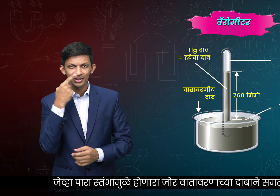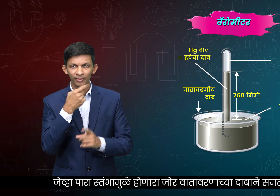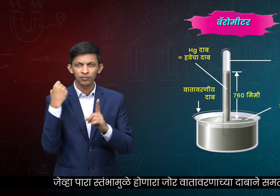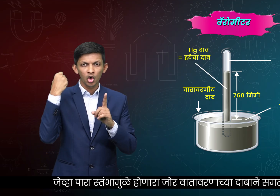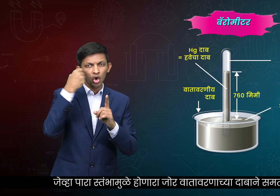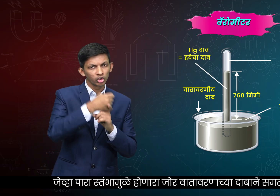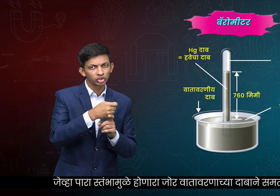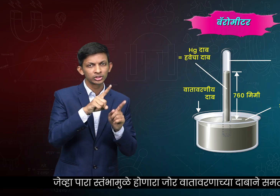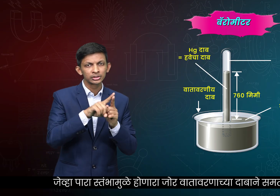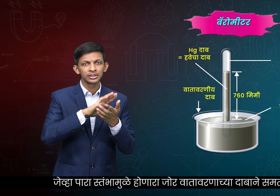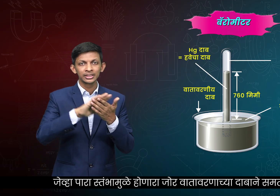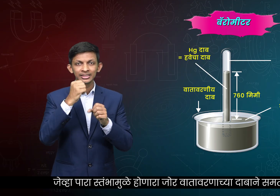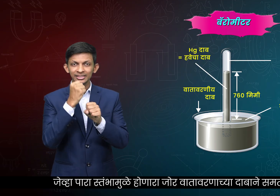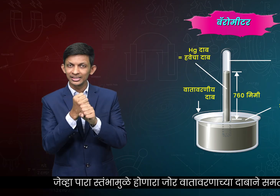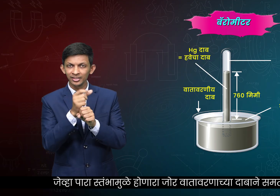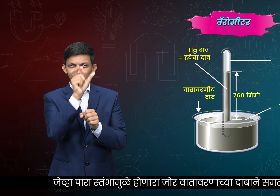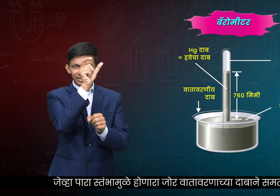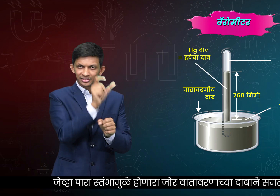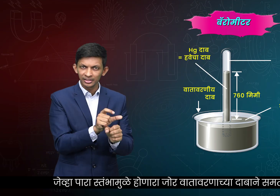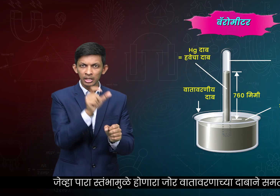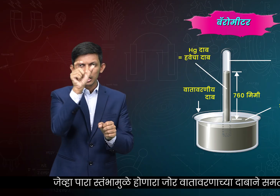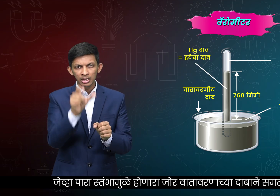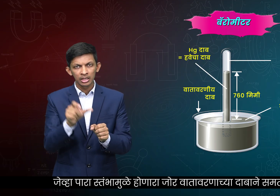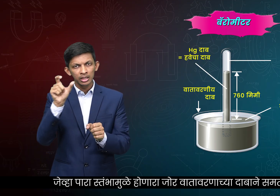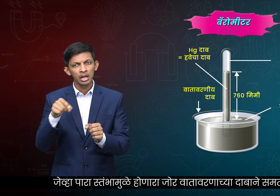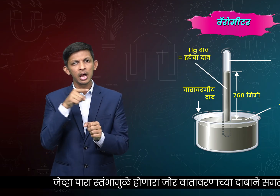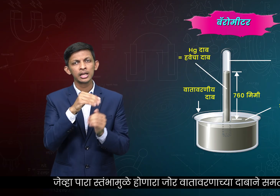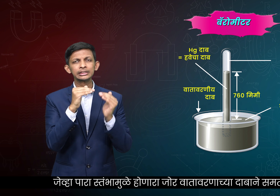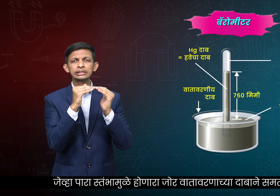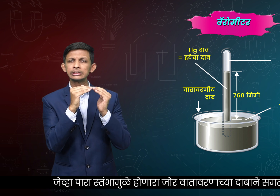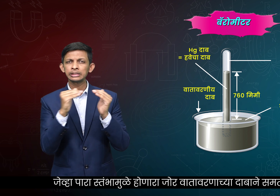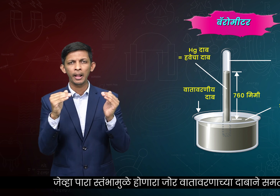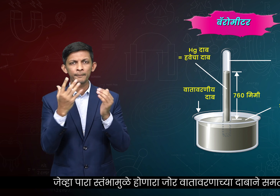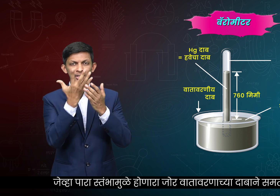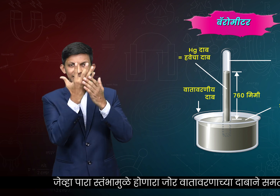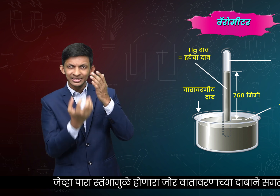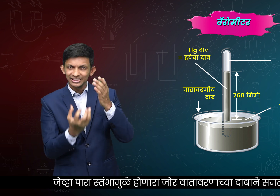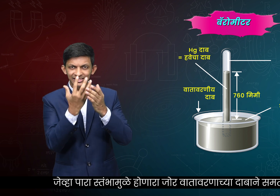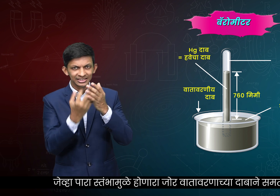जेव्हा पारा स्तंभामुळे होणारा जोर वातावरणाच्या दाबाने समतोल होतो,